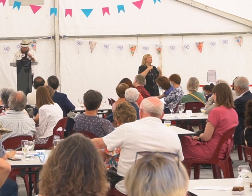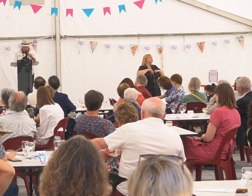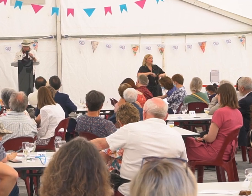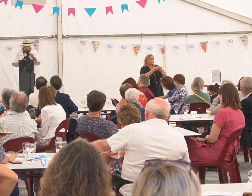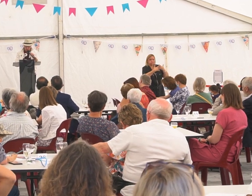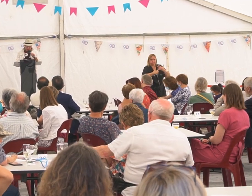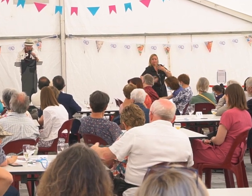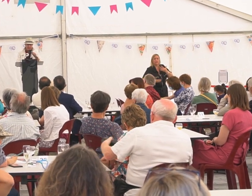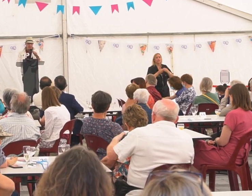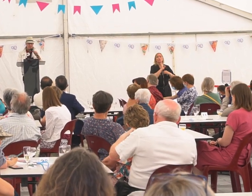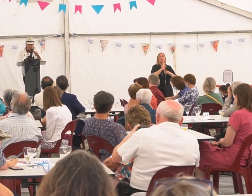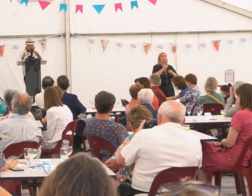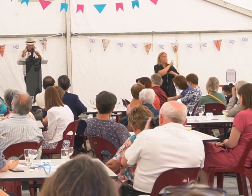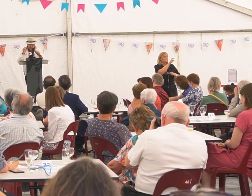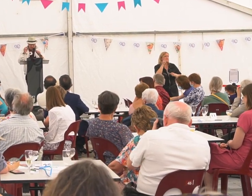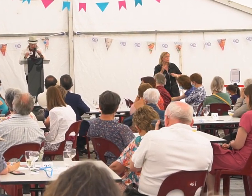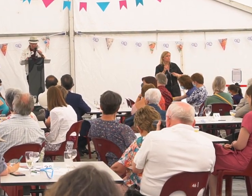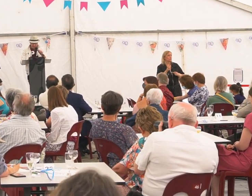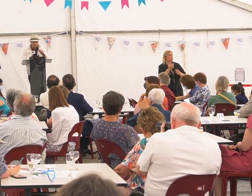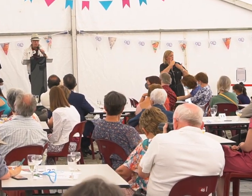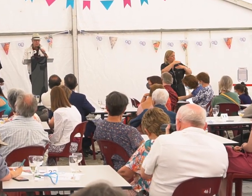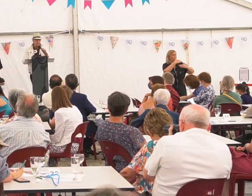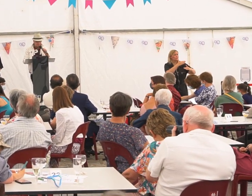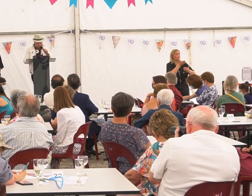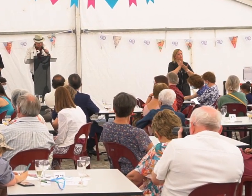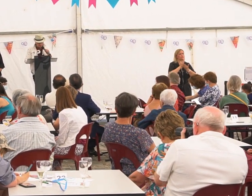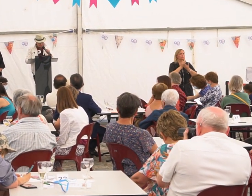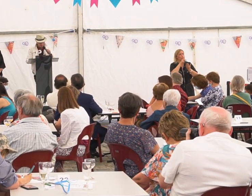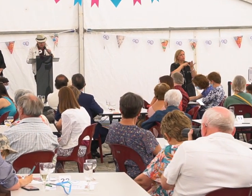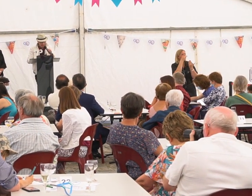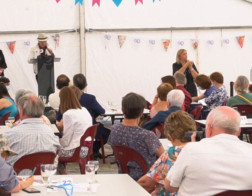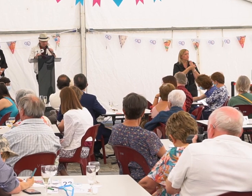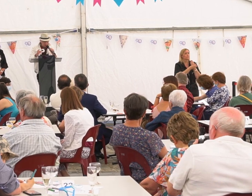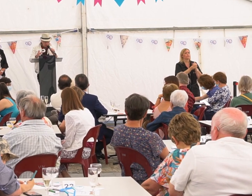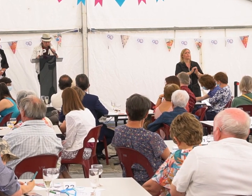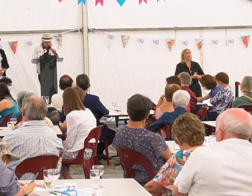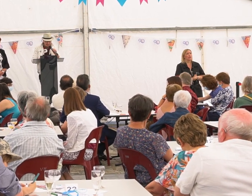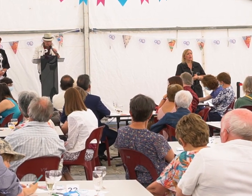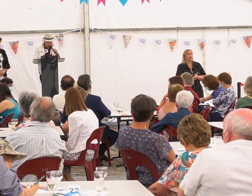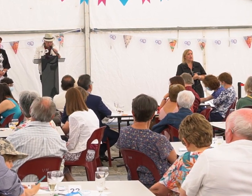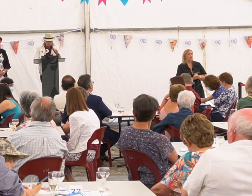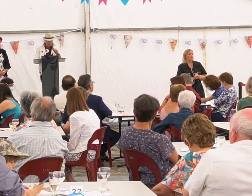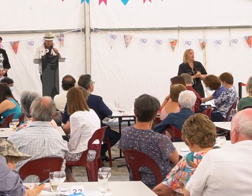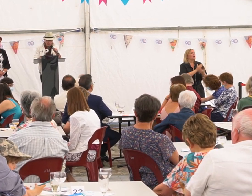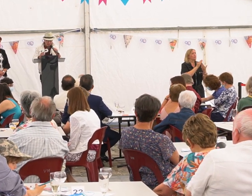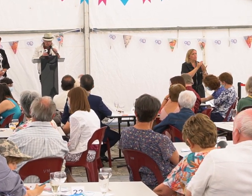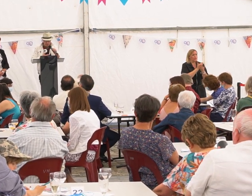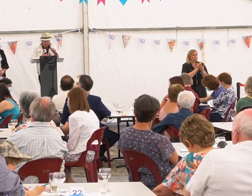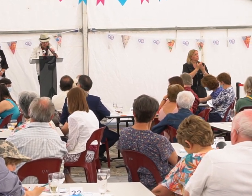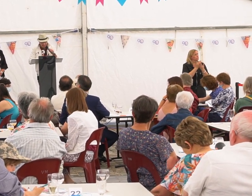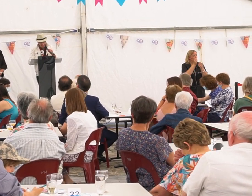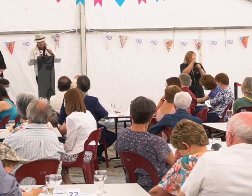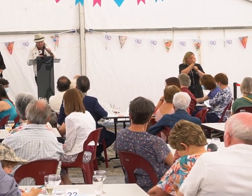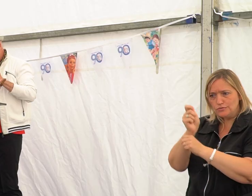les personnes qui ont contribué à la finalisation de ce projet. L'aboutissement de cette œuvre, ça me